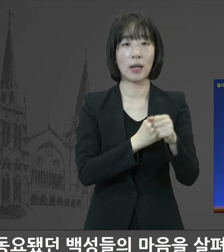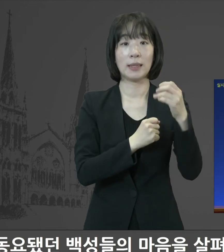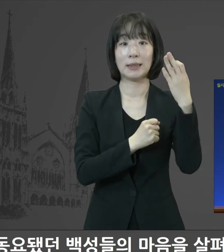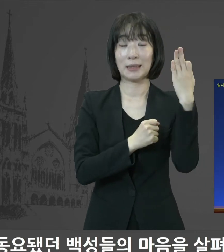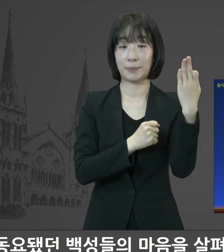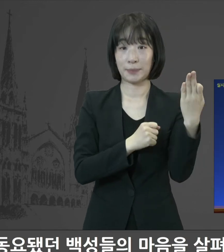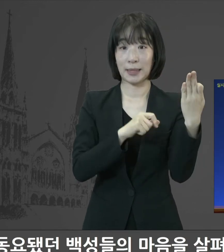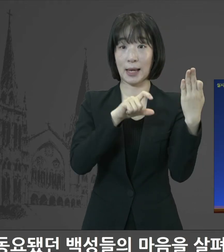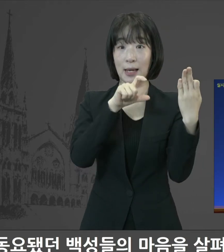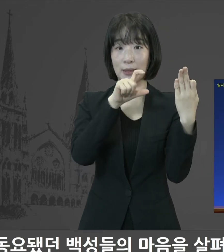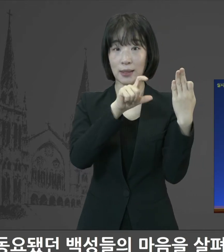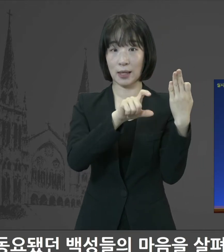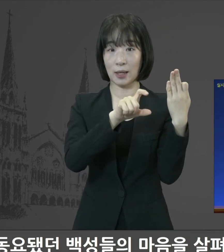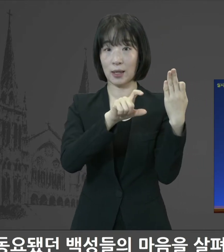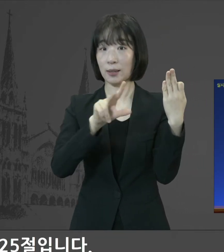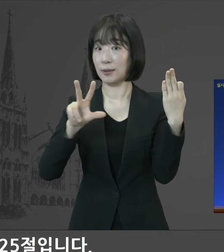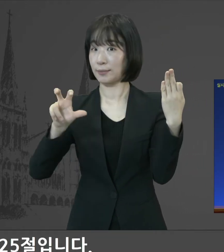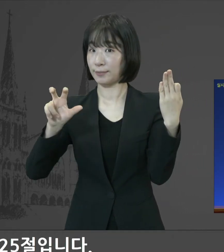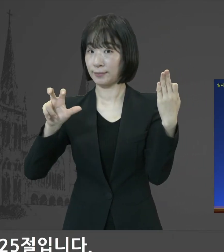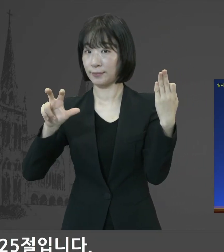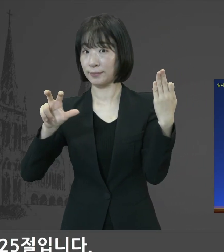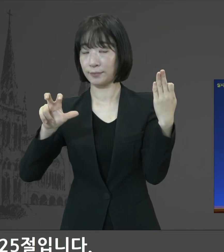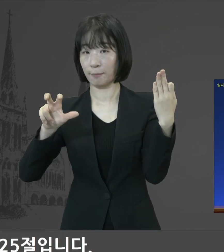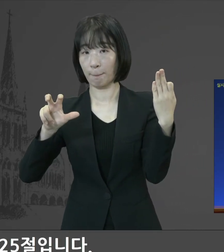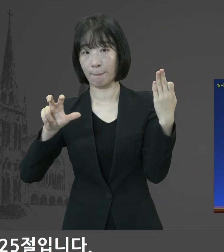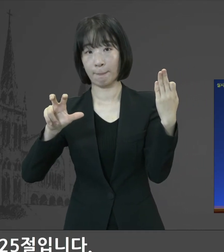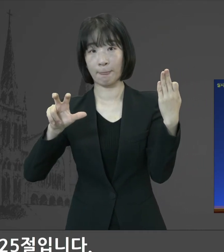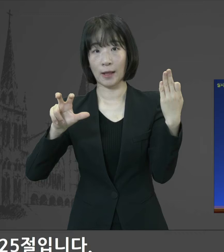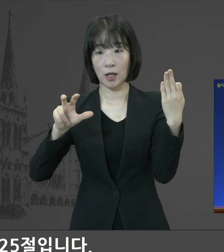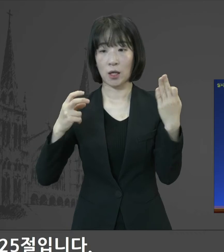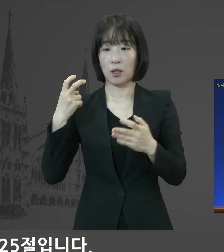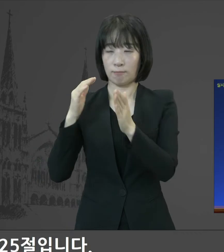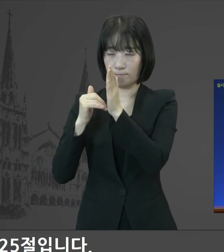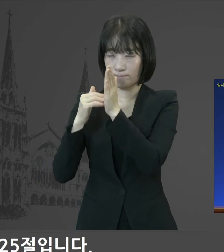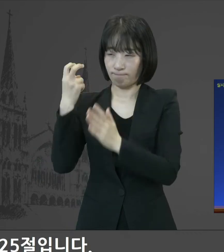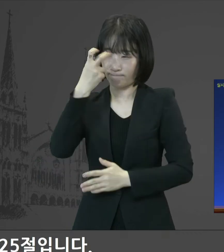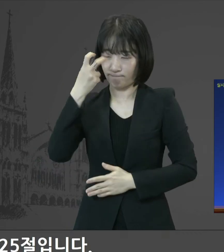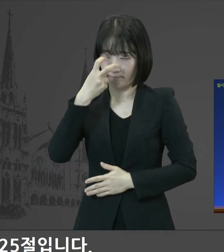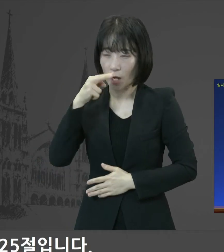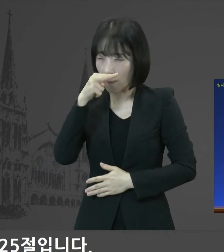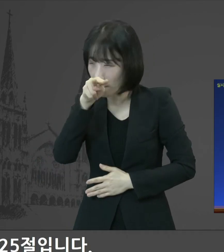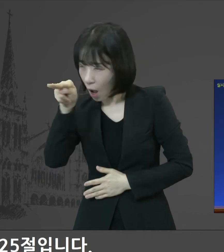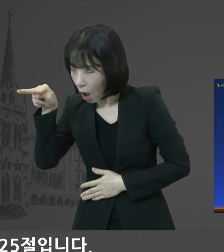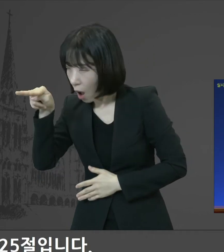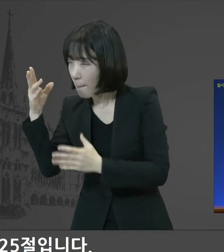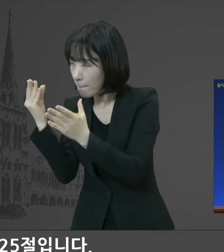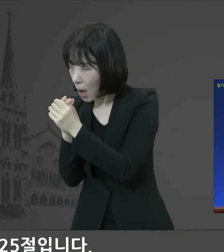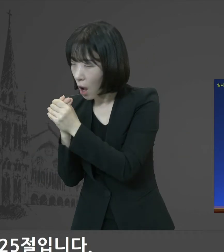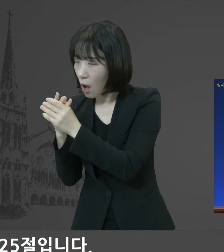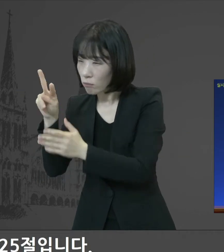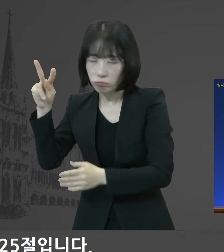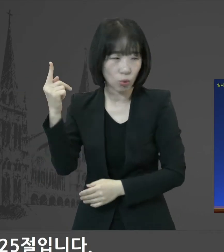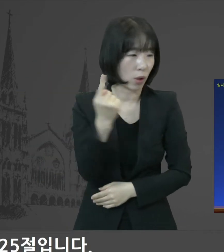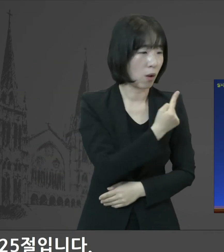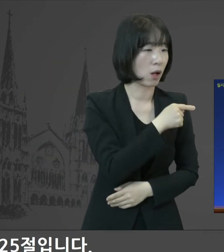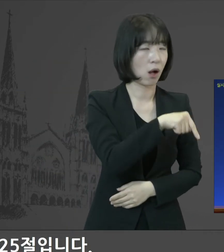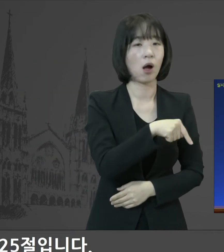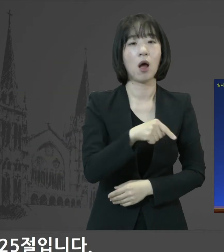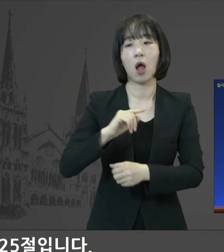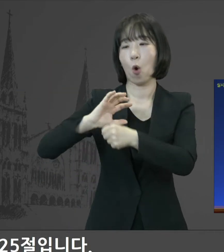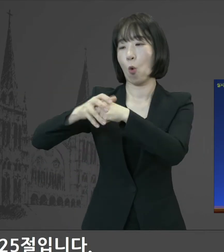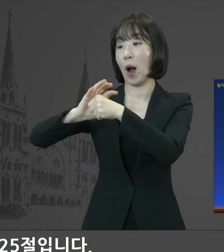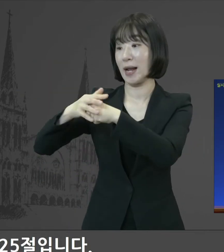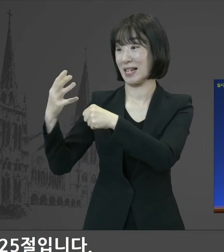오면 이제 보고를 하기 시작합니다. 정탐한 사람들은 젖과 꿀이 흐르는 땅에서 과일 큰 거를 이제 하나 갖고